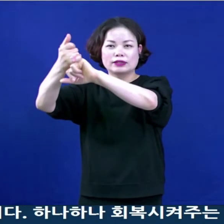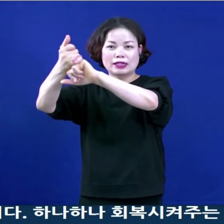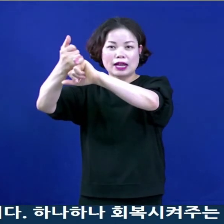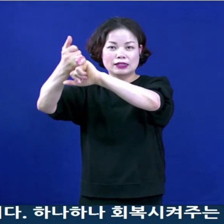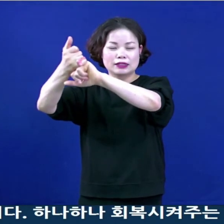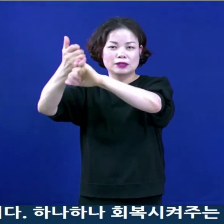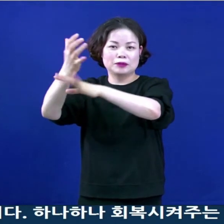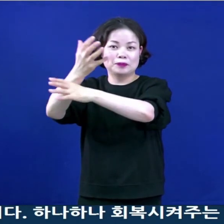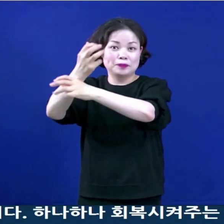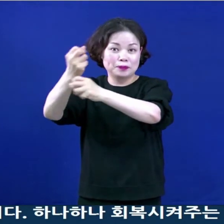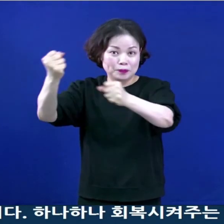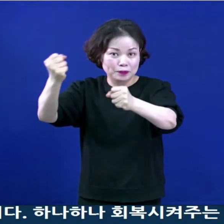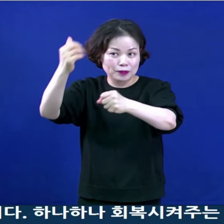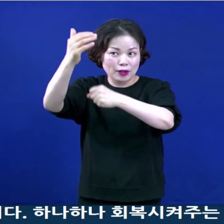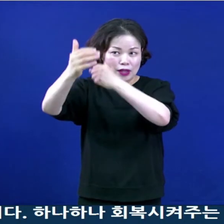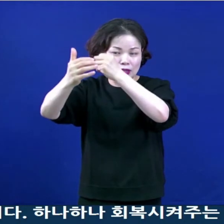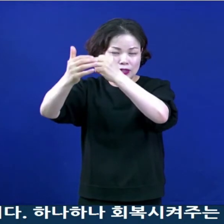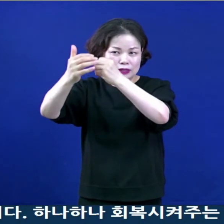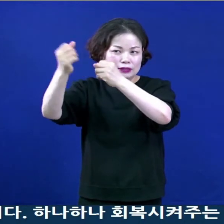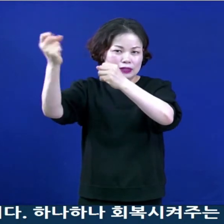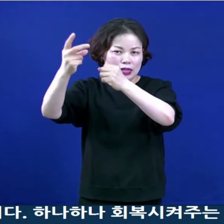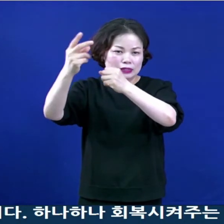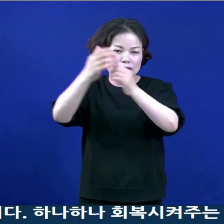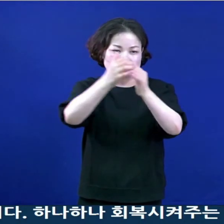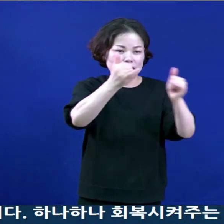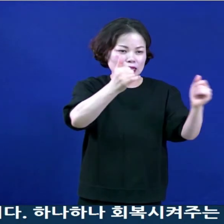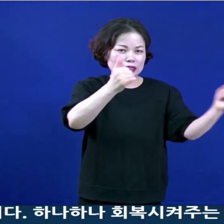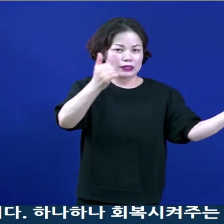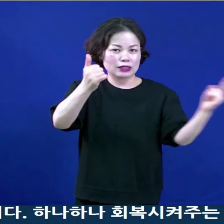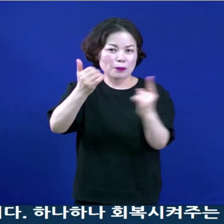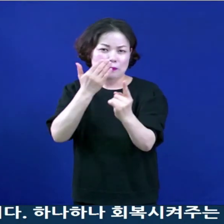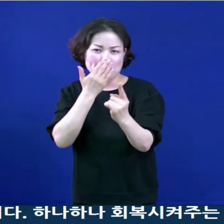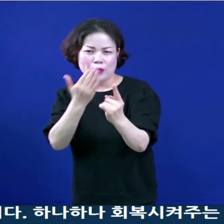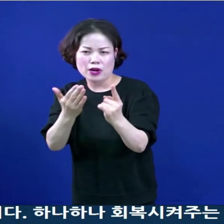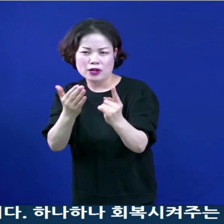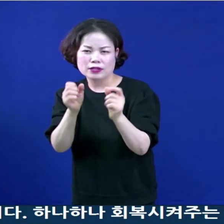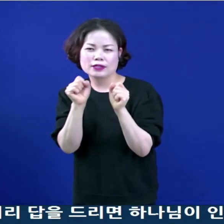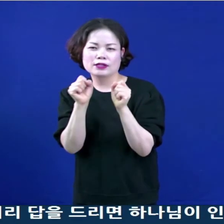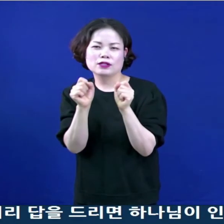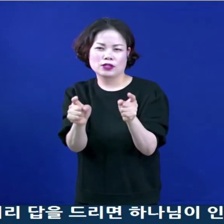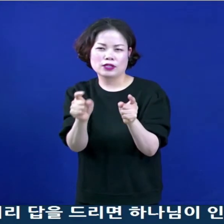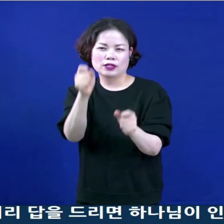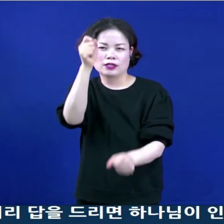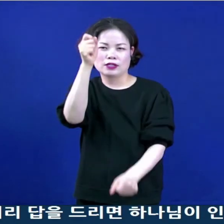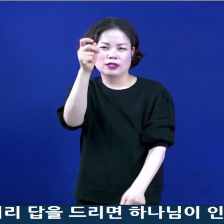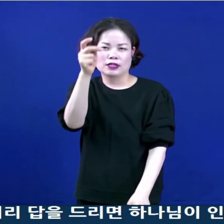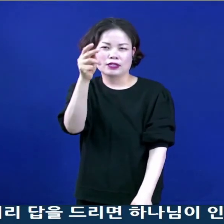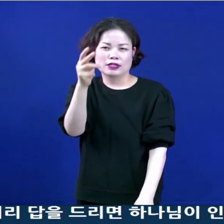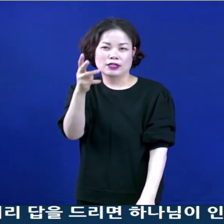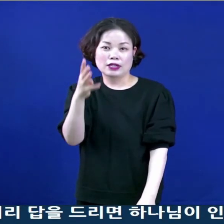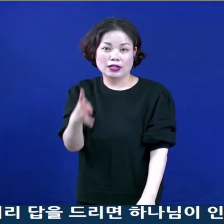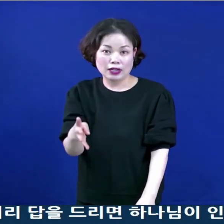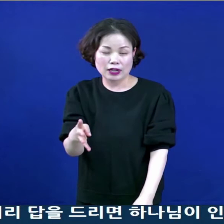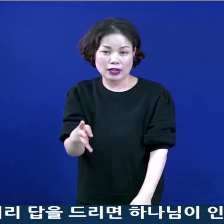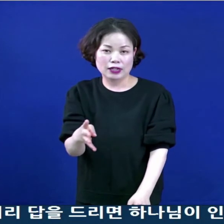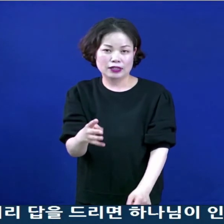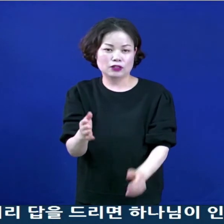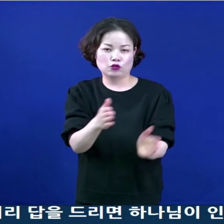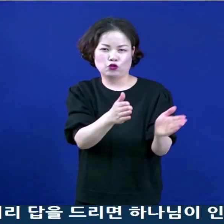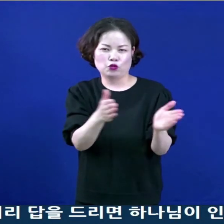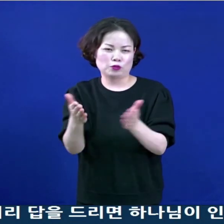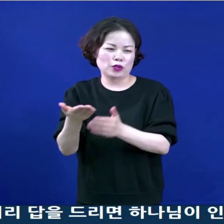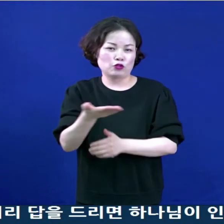다시 인간을 하나님 앞으로 나올 수 있는 길을 하나씩 마련해 주는